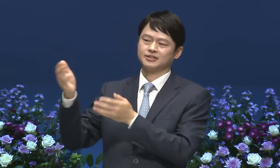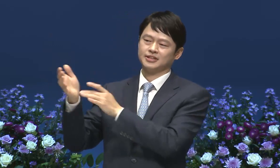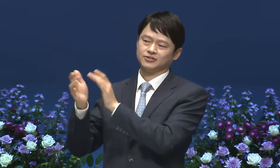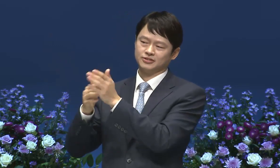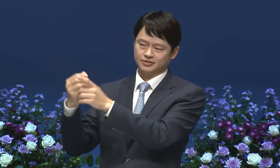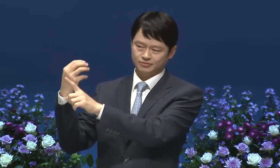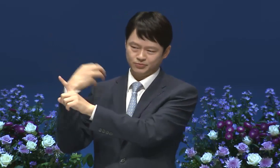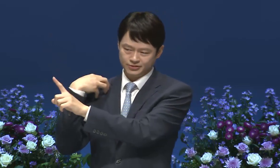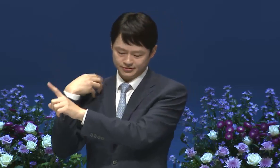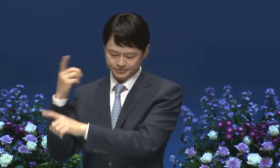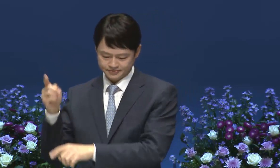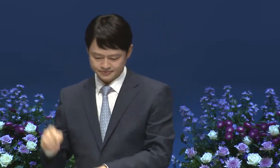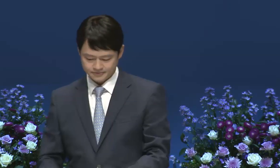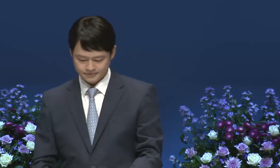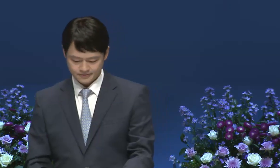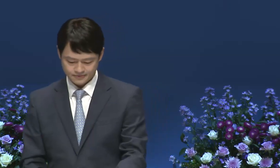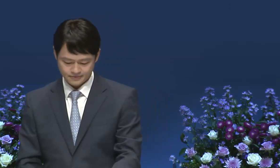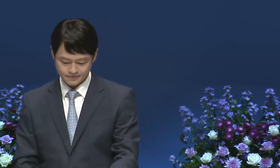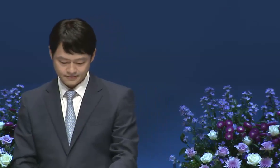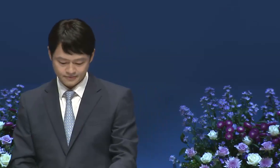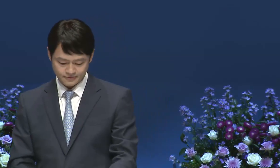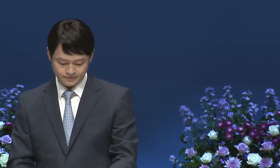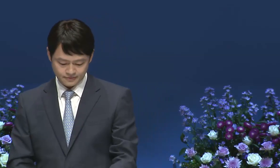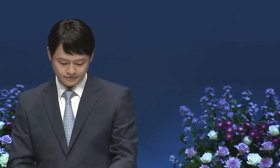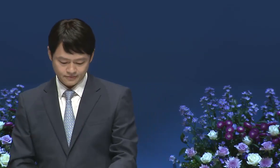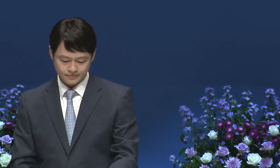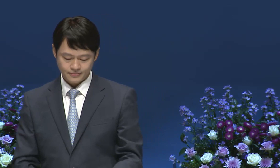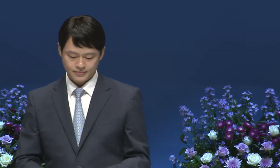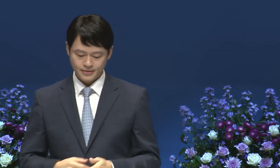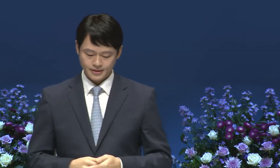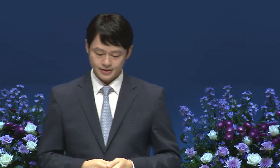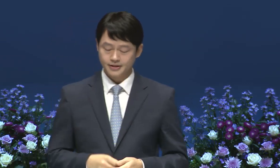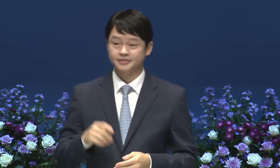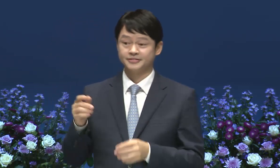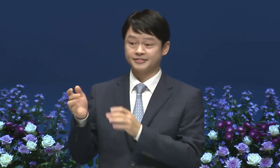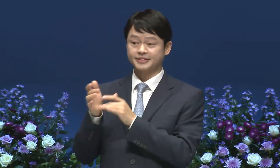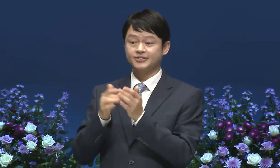믿고 또 예수님께서는 그 마음을 가지고 이 농인을 대하셨습니다.